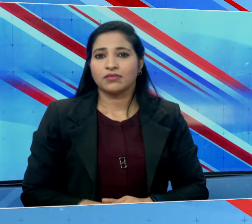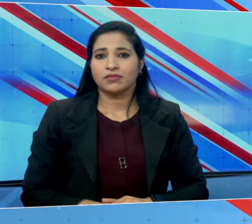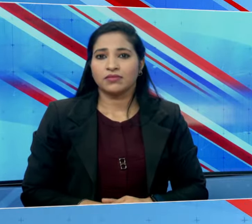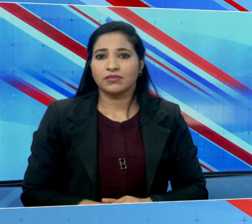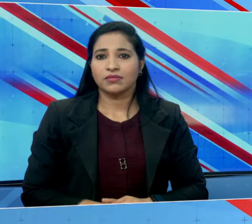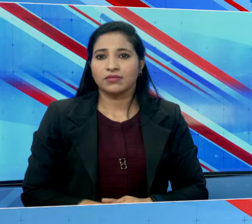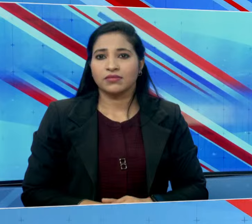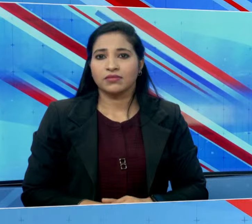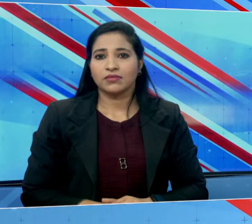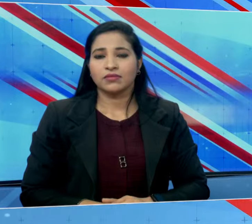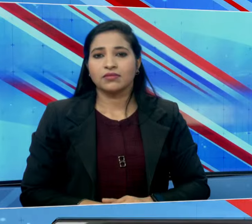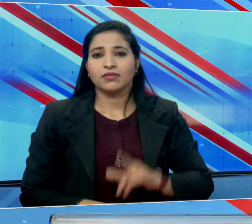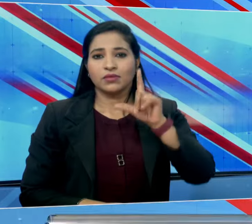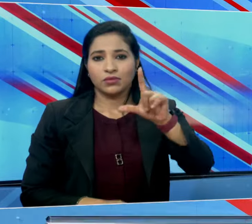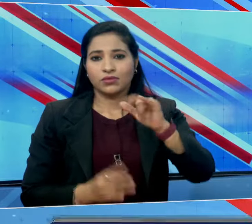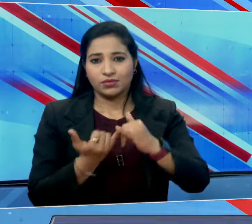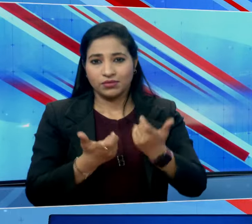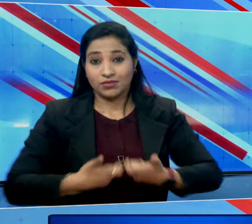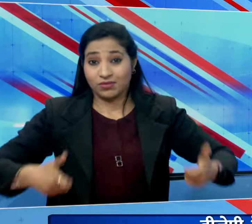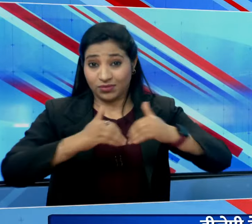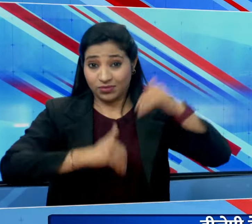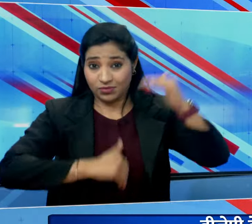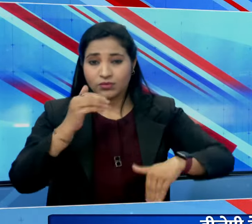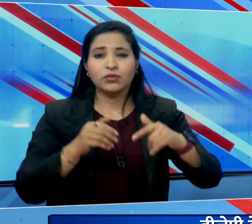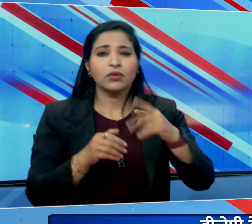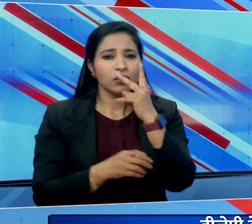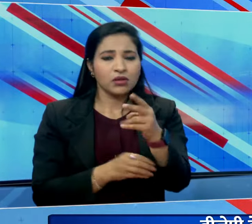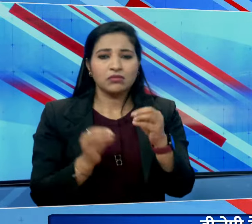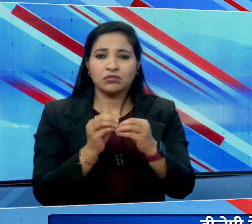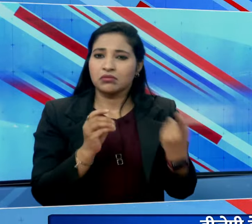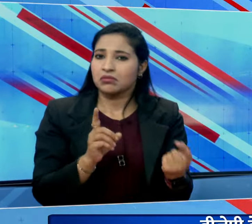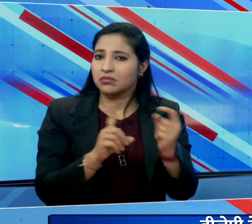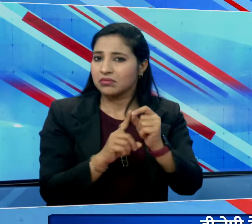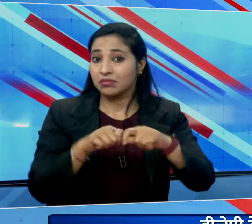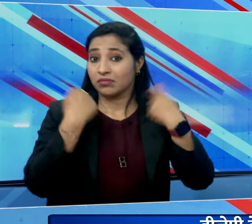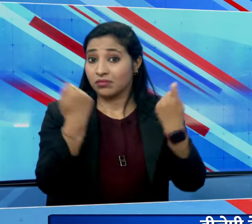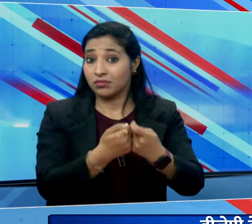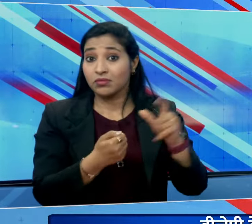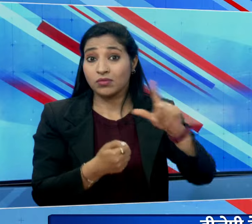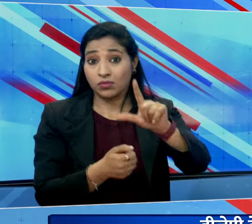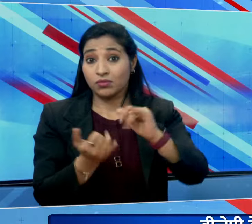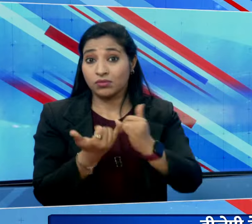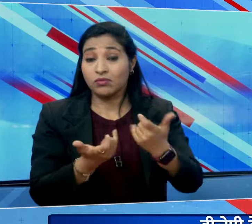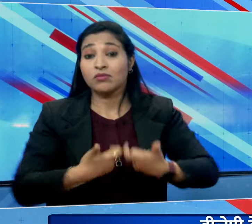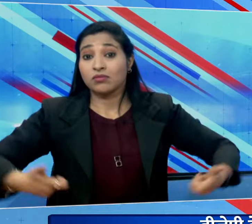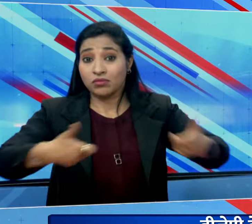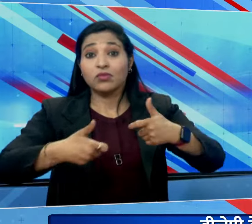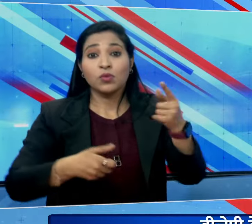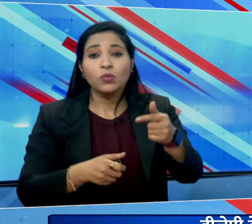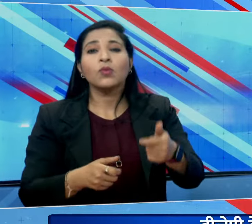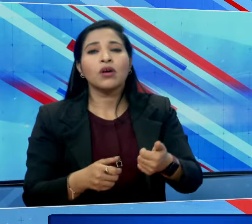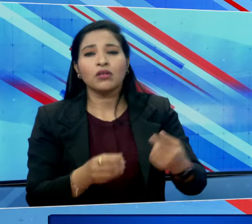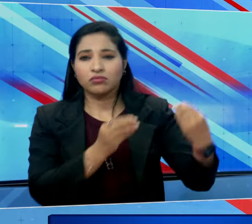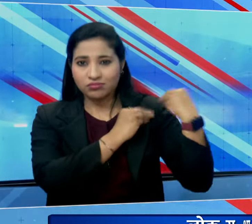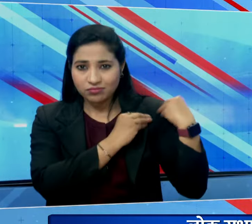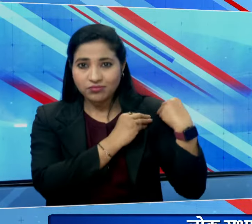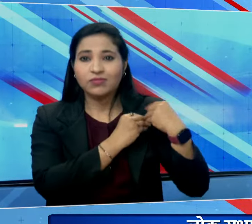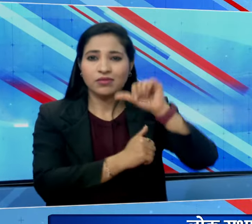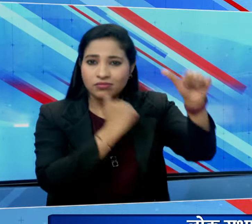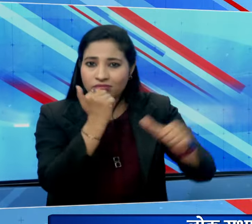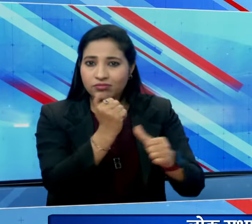हुई लोकसभा चुनाव के मद्देनजर भारतीय जनता पार्टी ने लोकसभा चुनाव के प्रभारी और सह प्रभारी की एक बैठक